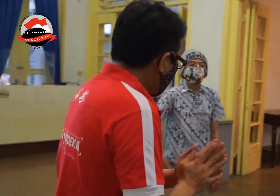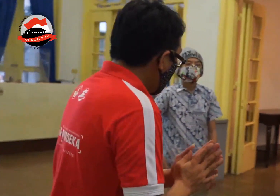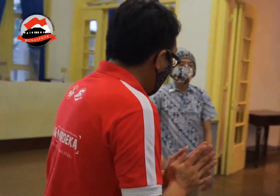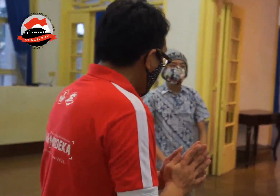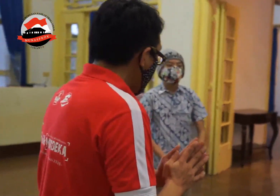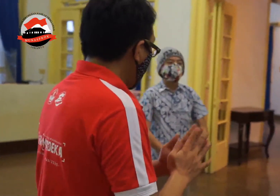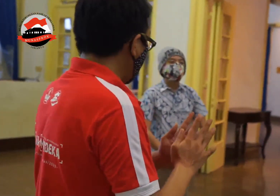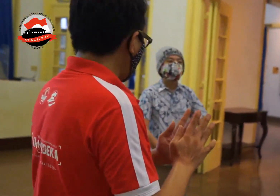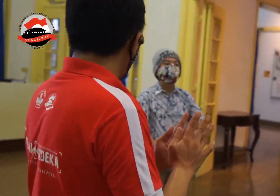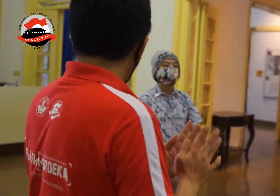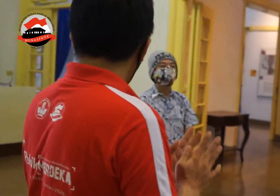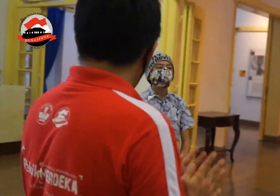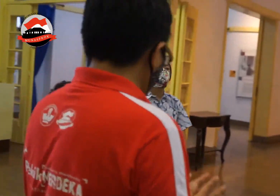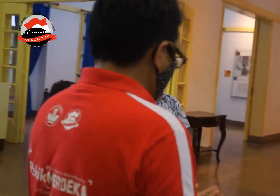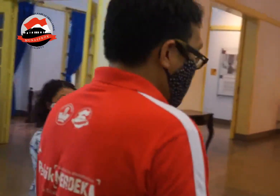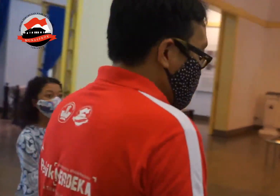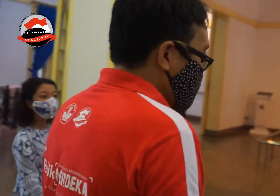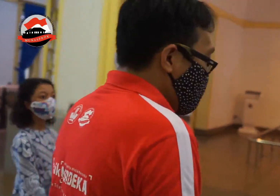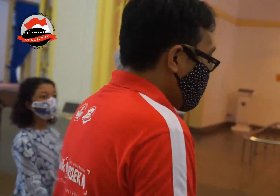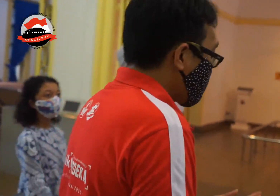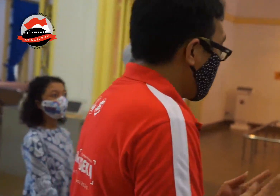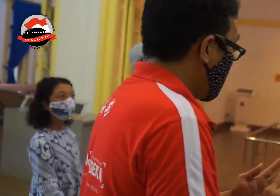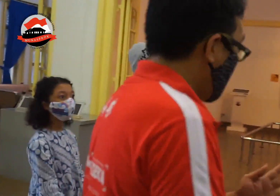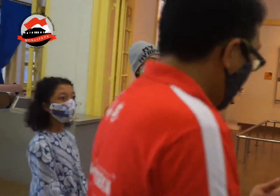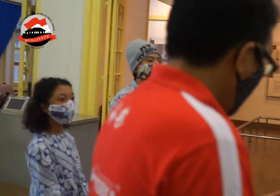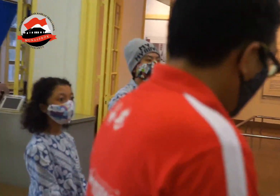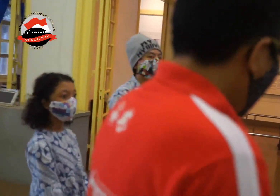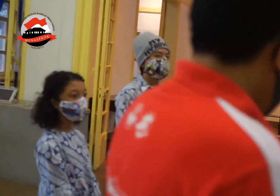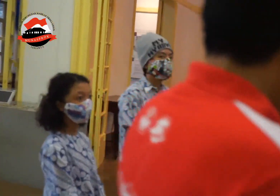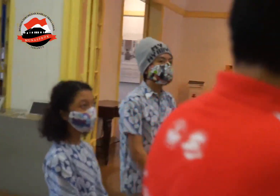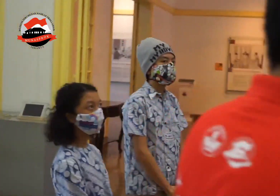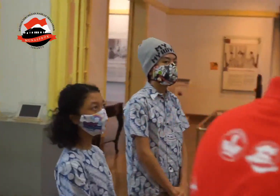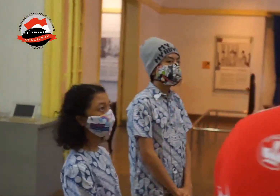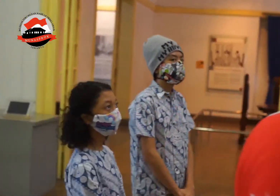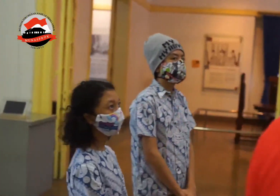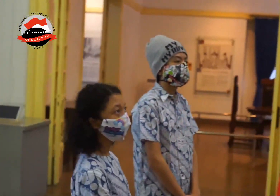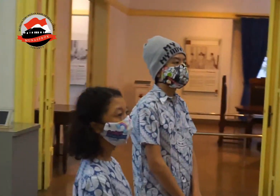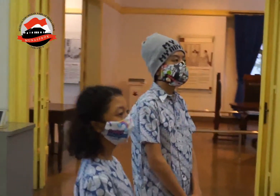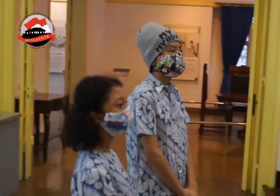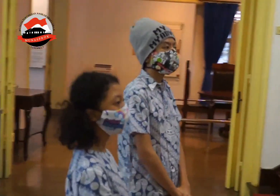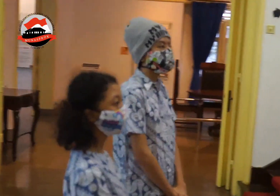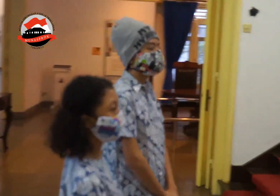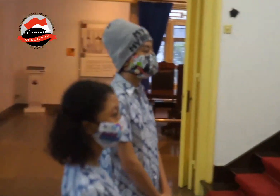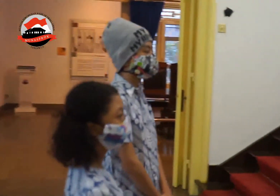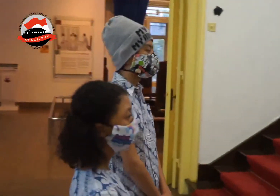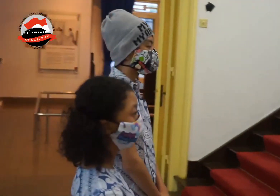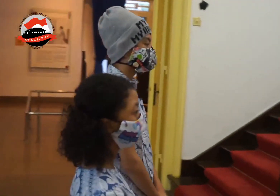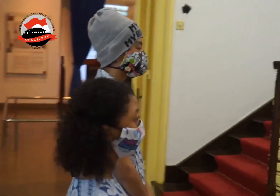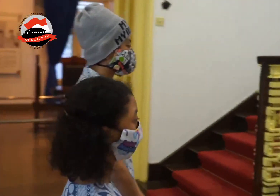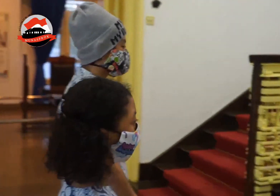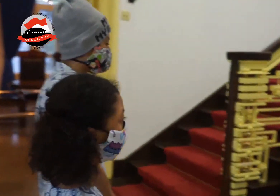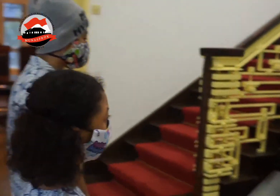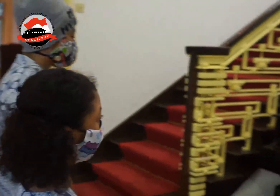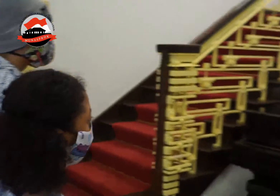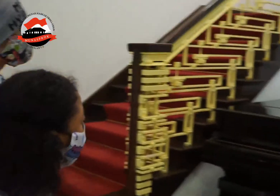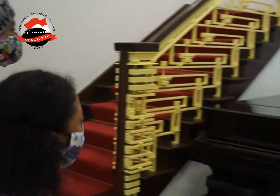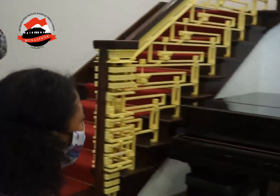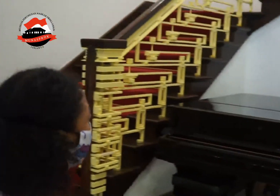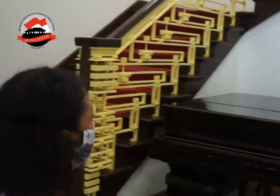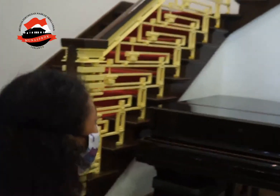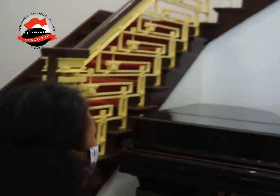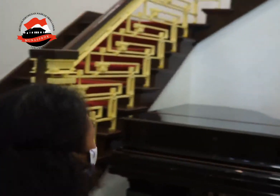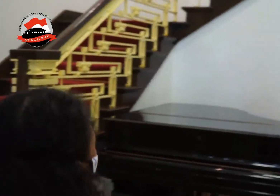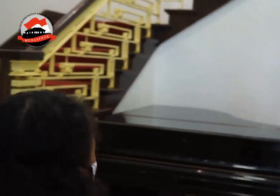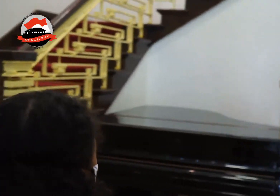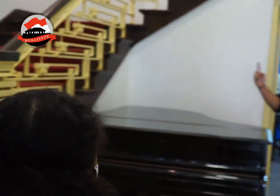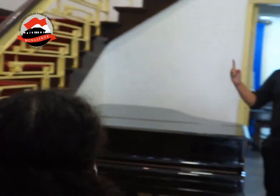Sayuti Melik selesai mengetik naskah proklamasi, kemudian menyerahkan kepada Bung Karno. Dan akhirnya